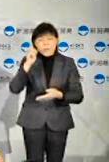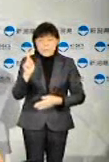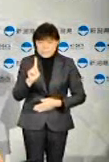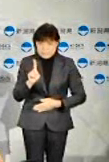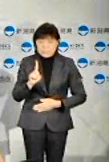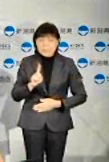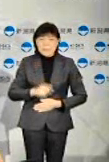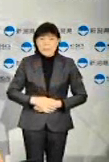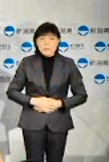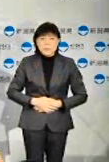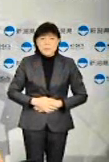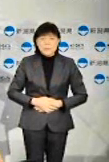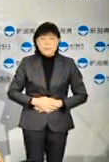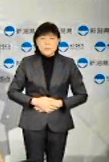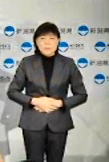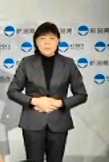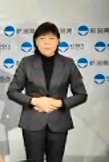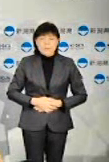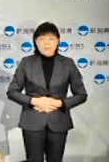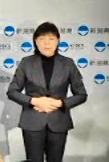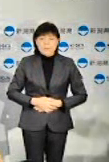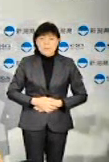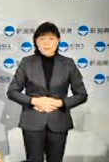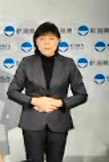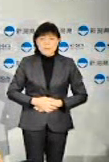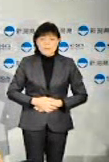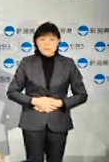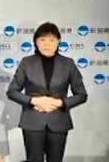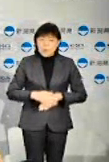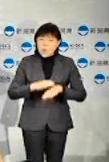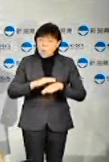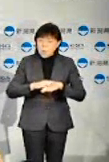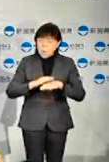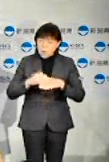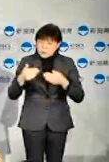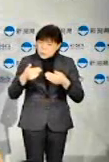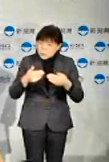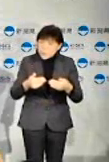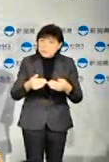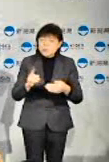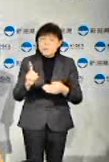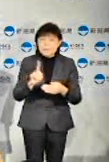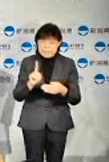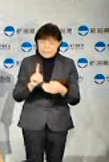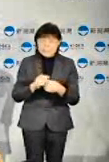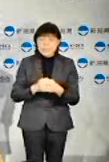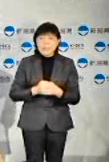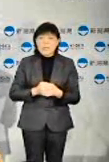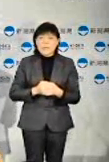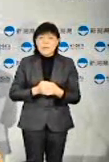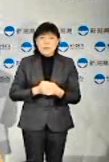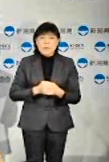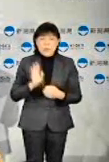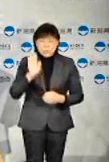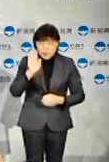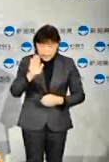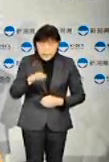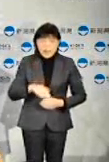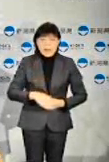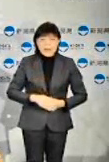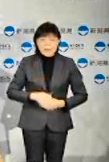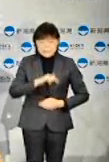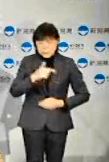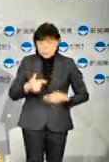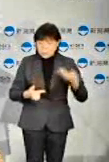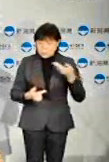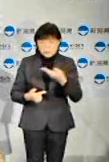か、どういう形で進めようとしていただけてるのか、その辺はこれから伺わ